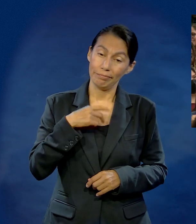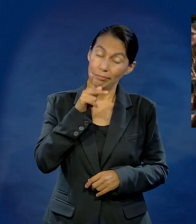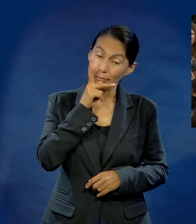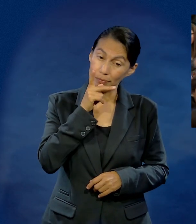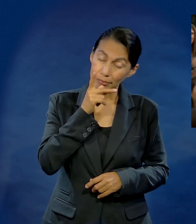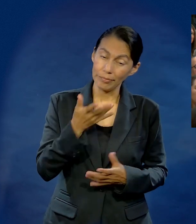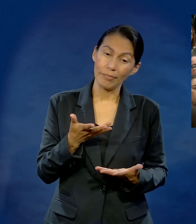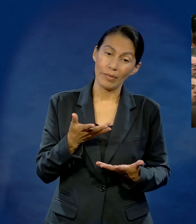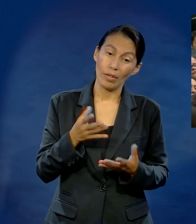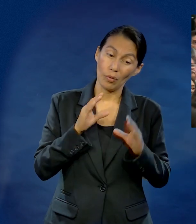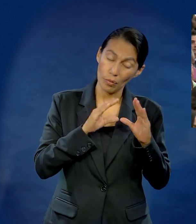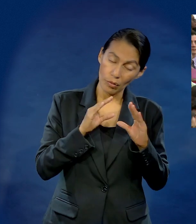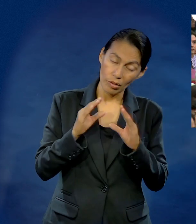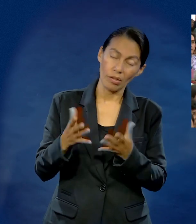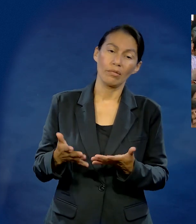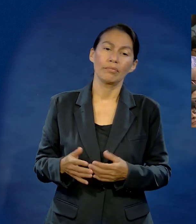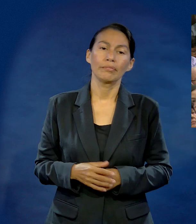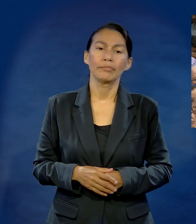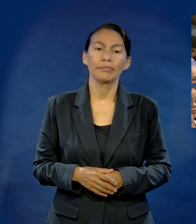realidad dura, pero es real.